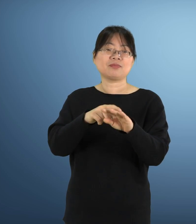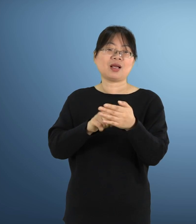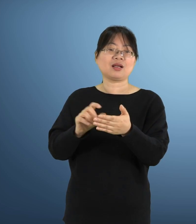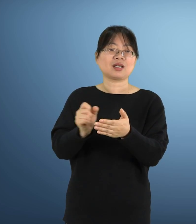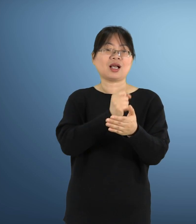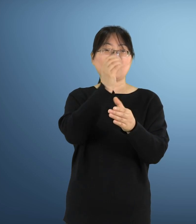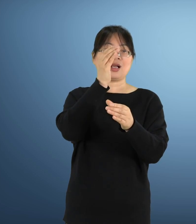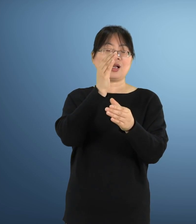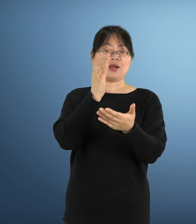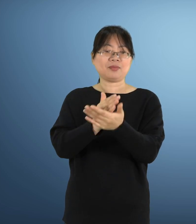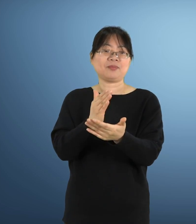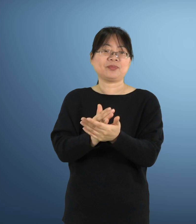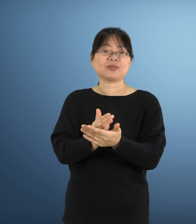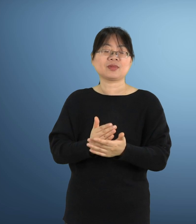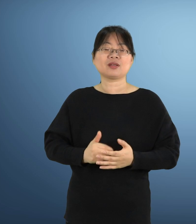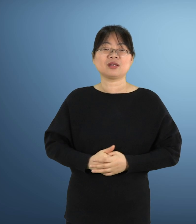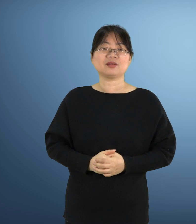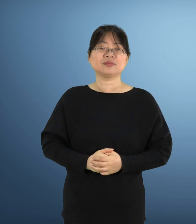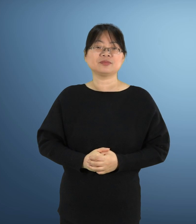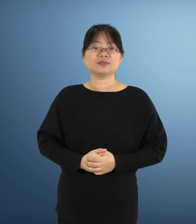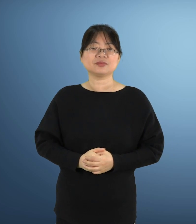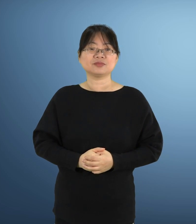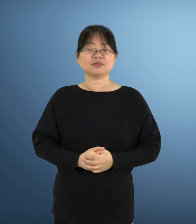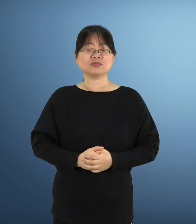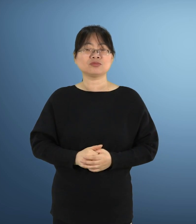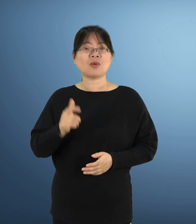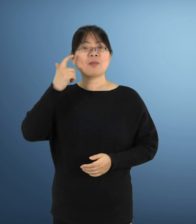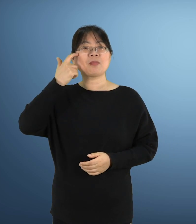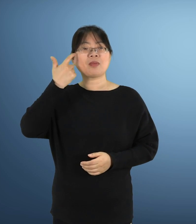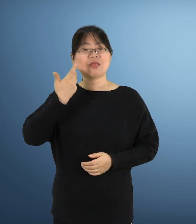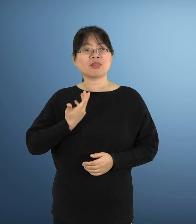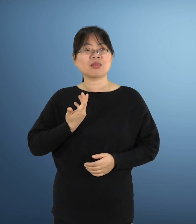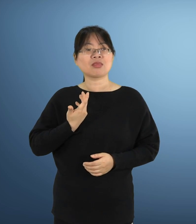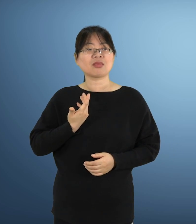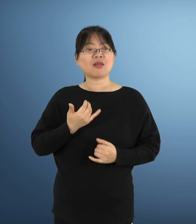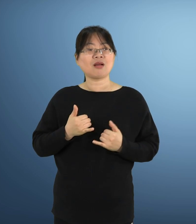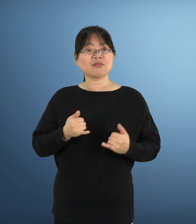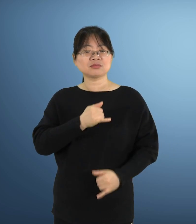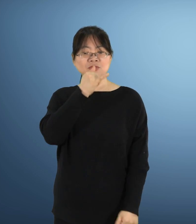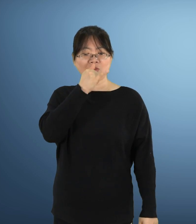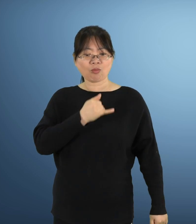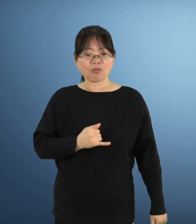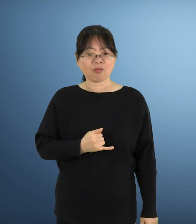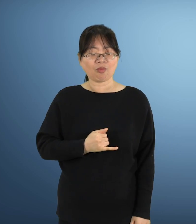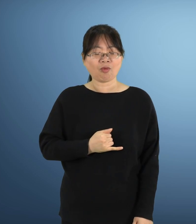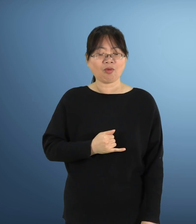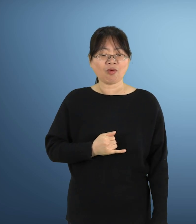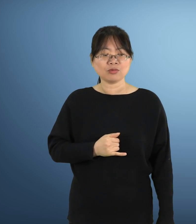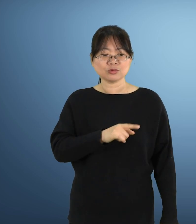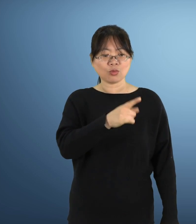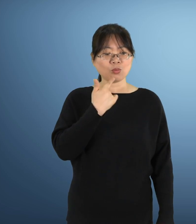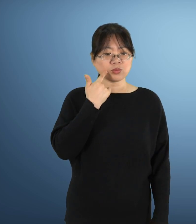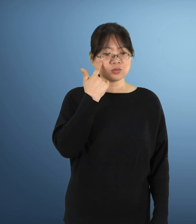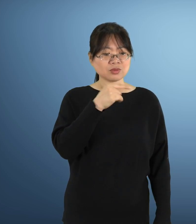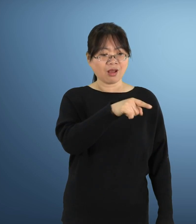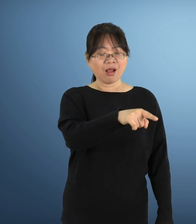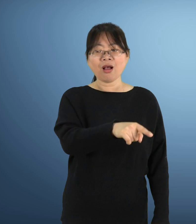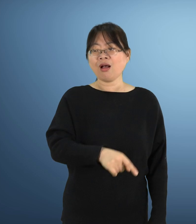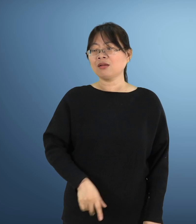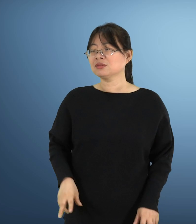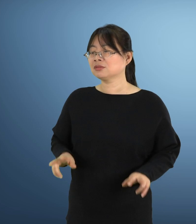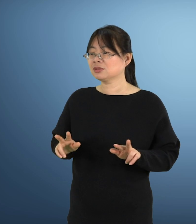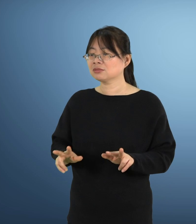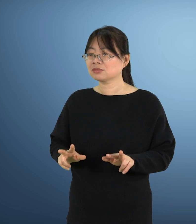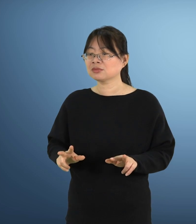됩니다. 자, 그러면 이렇게 반문하는 사람들이 있을 거예요. 아니, 저 목사가 참 세상 모르는